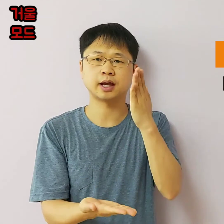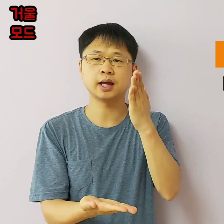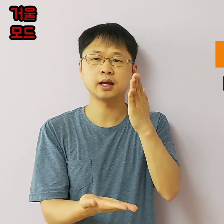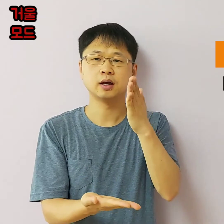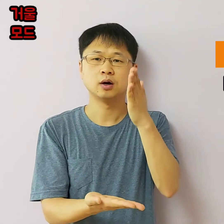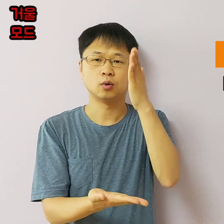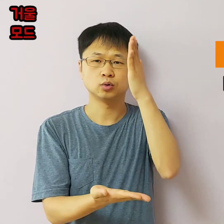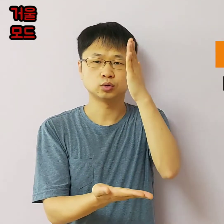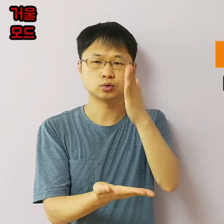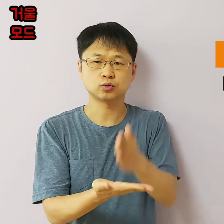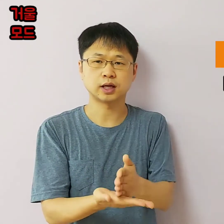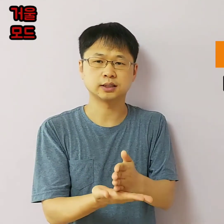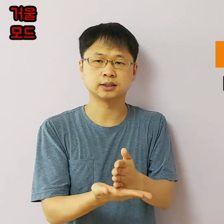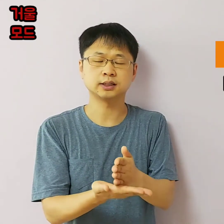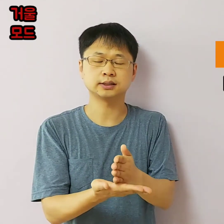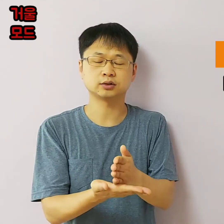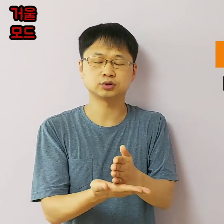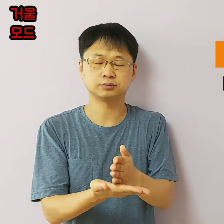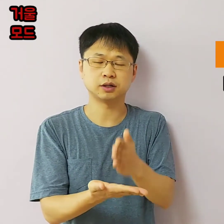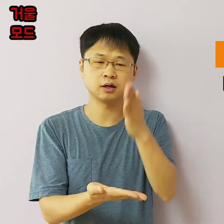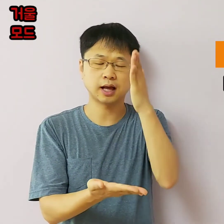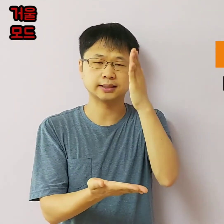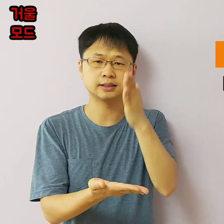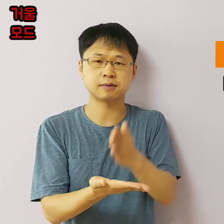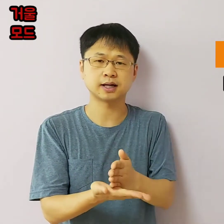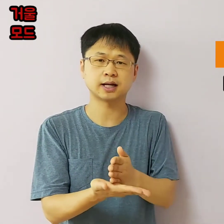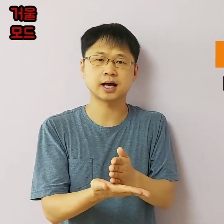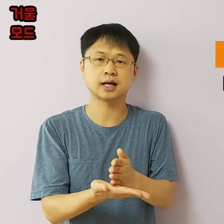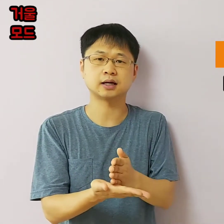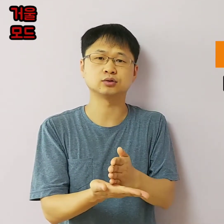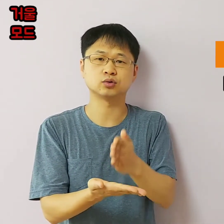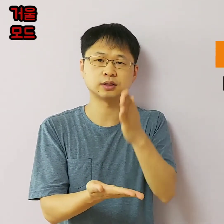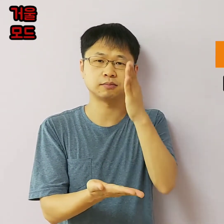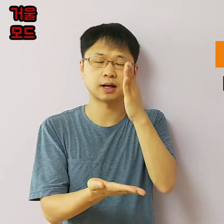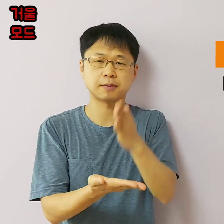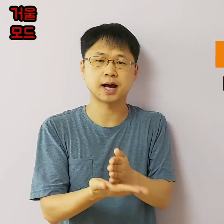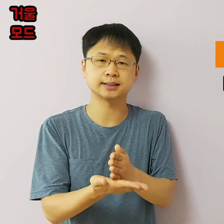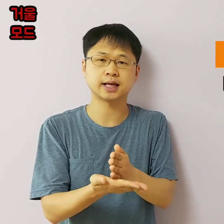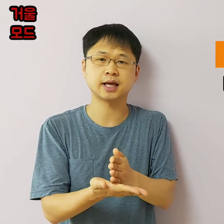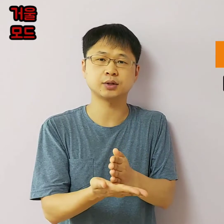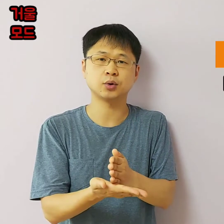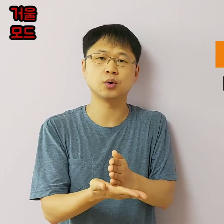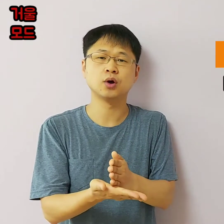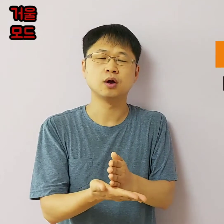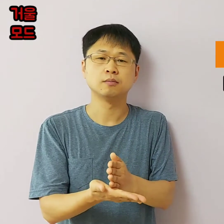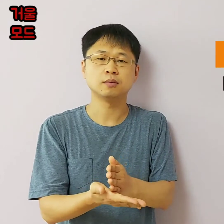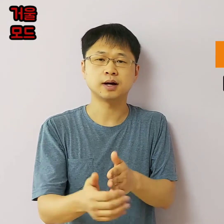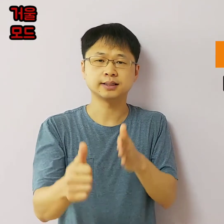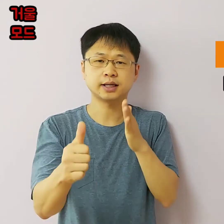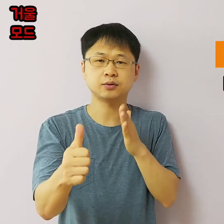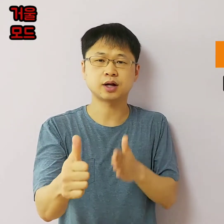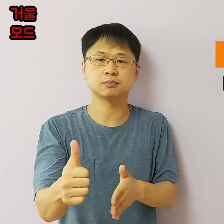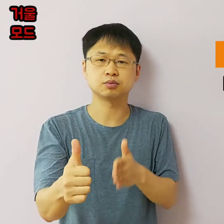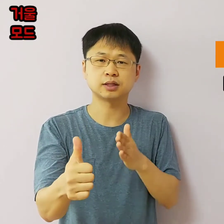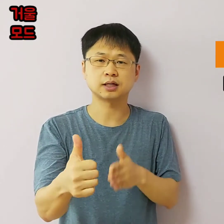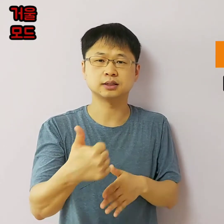위에 오른손 손날을 쳐주시면 하지 말아라 라는 수어가 됩니다. 마세요. 뭐뭐 하세요 라는